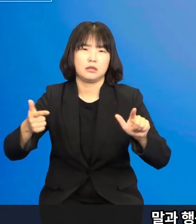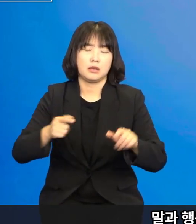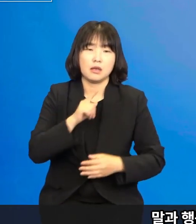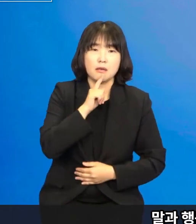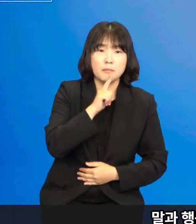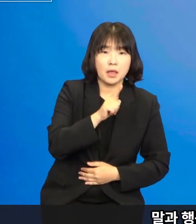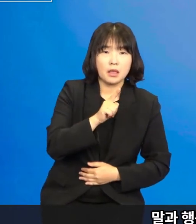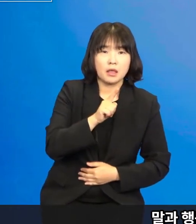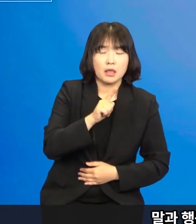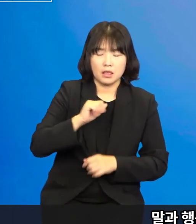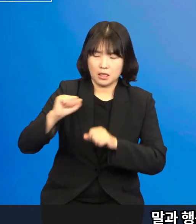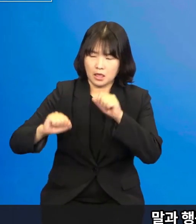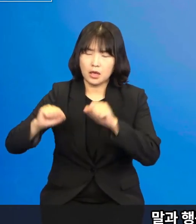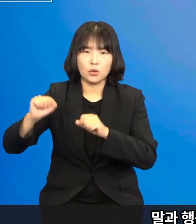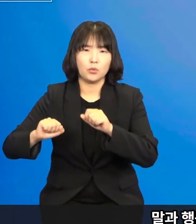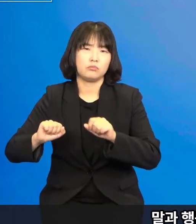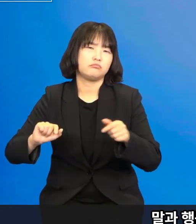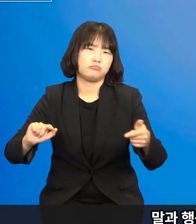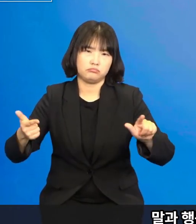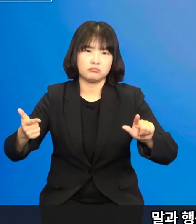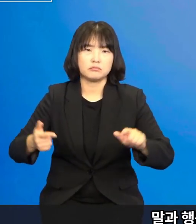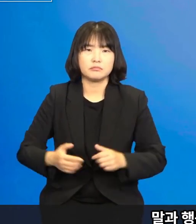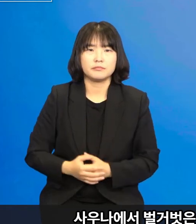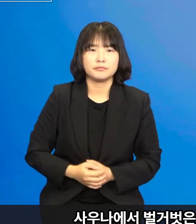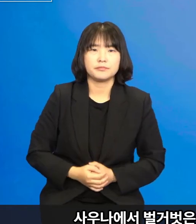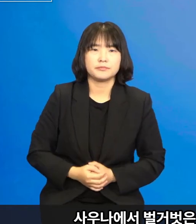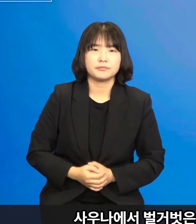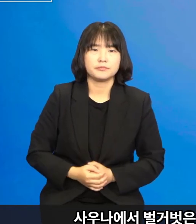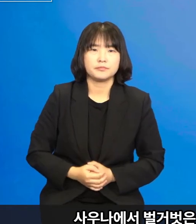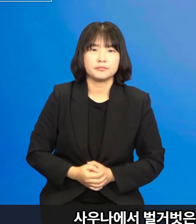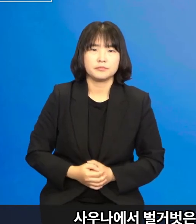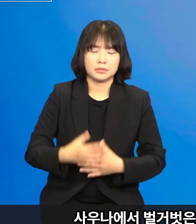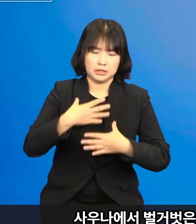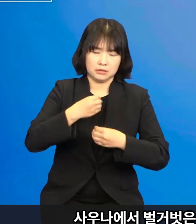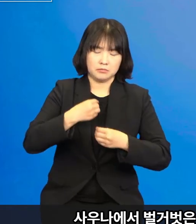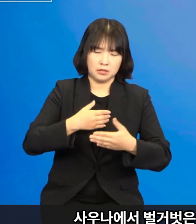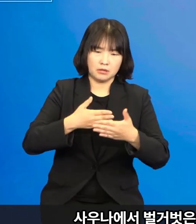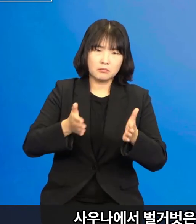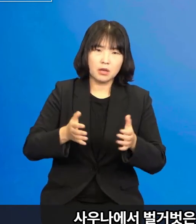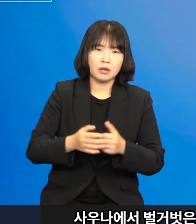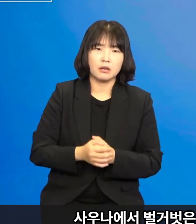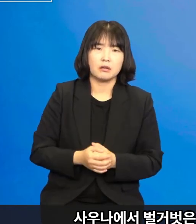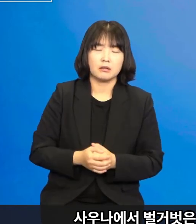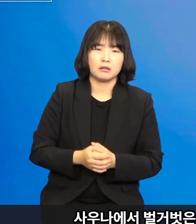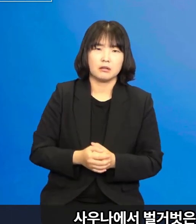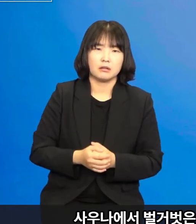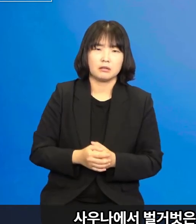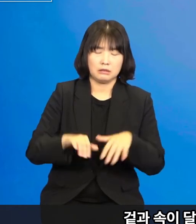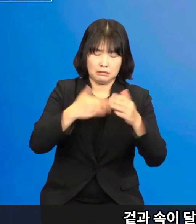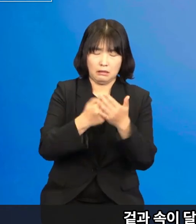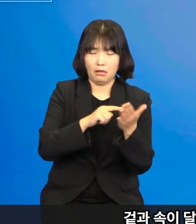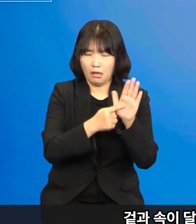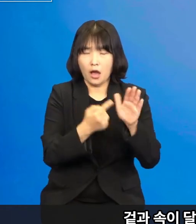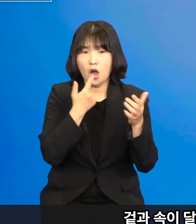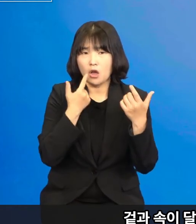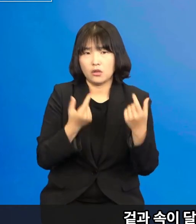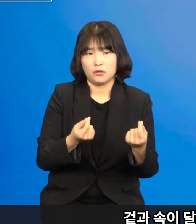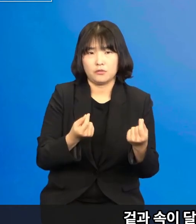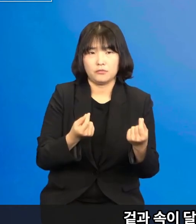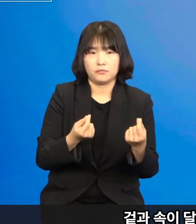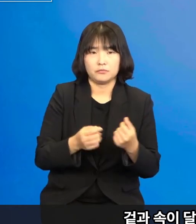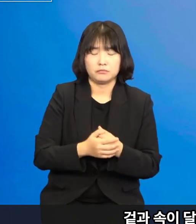말과 행동이 다른 것이죠. 사우나에서 벌거벗은 듯이 다 드러난 것처럼 말이죠. 겉과